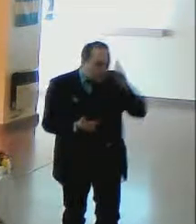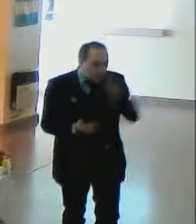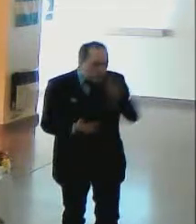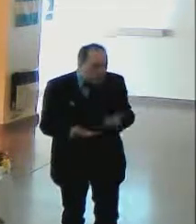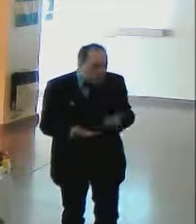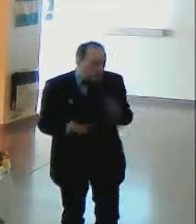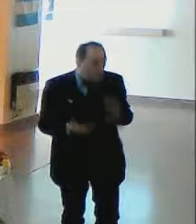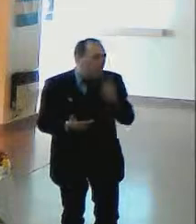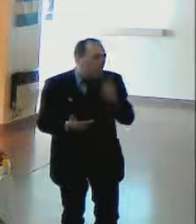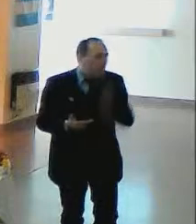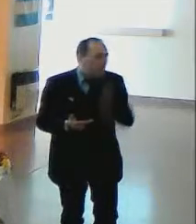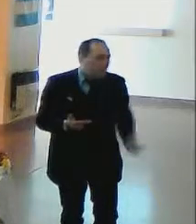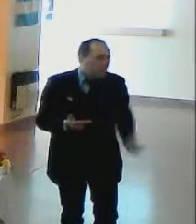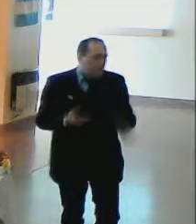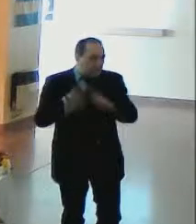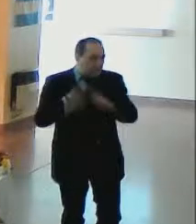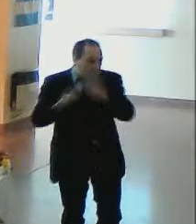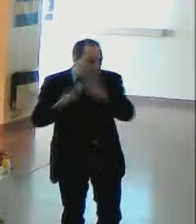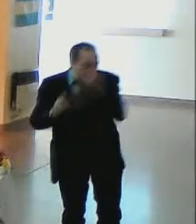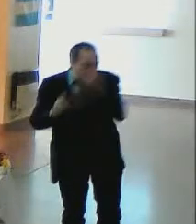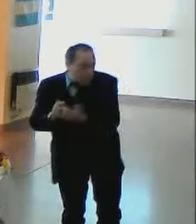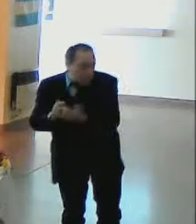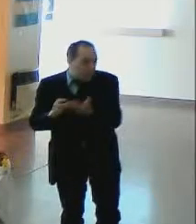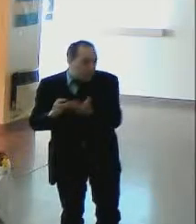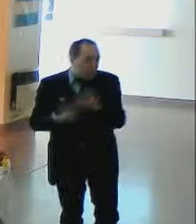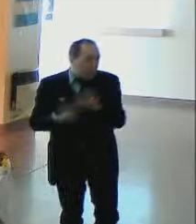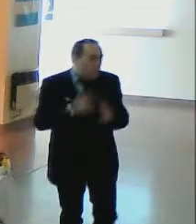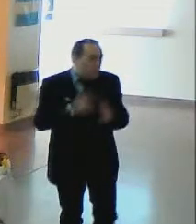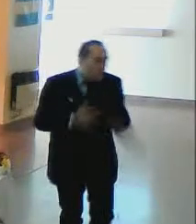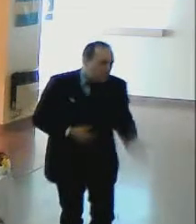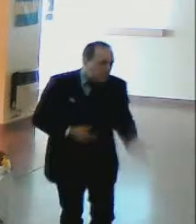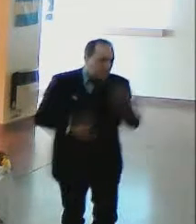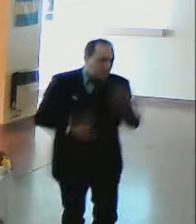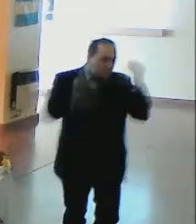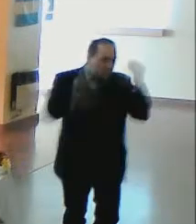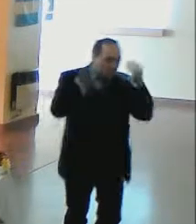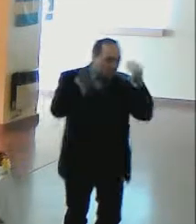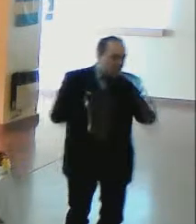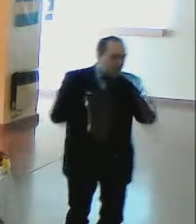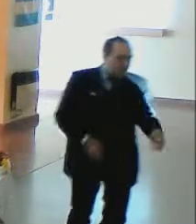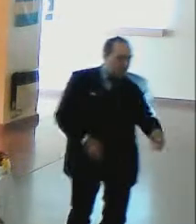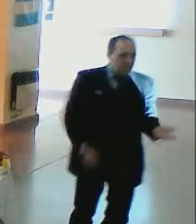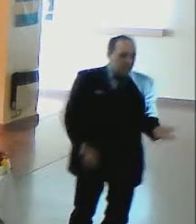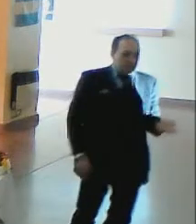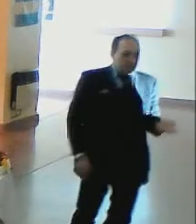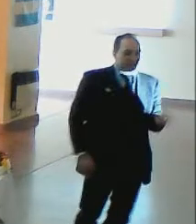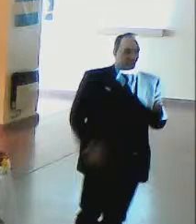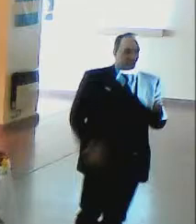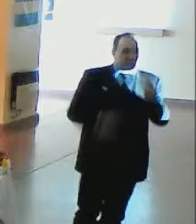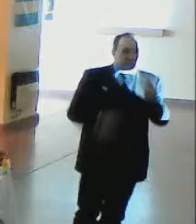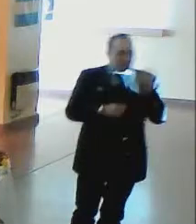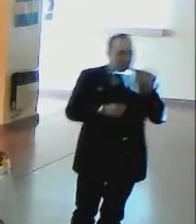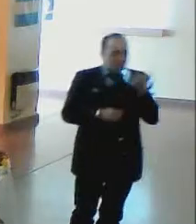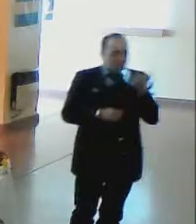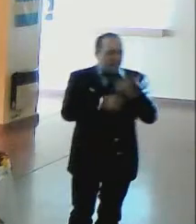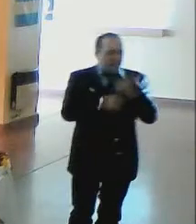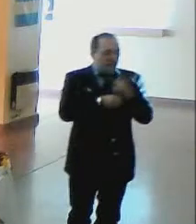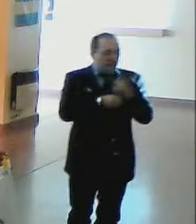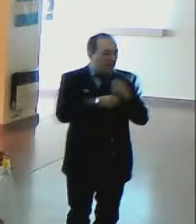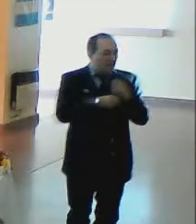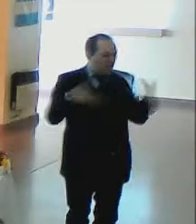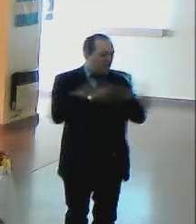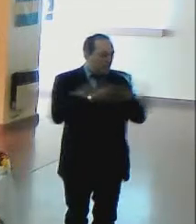pueden decir de los chicos? ¿Qué pueden pensar ustedes? Que el chico está enfermo mentalmente porque no se puede